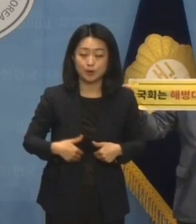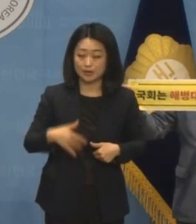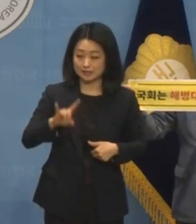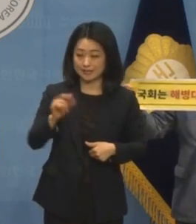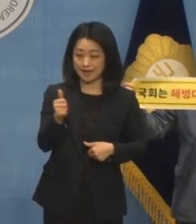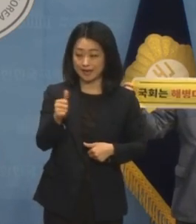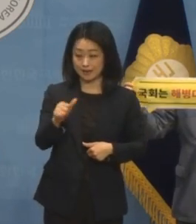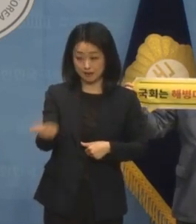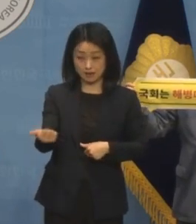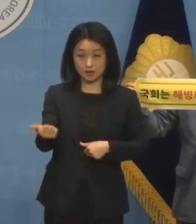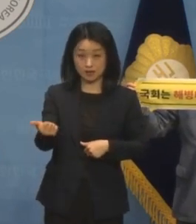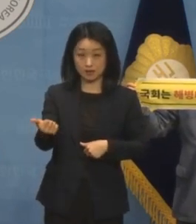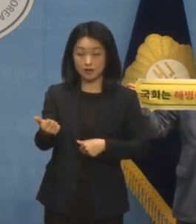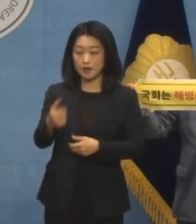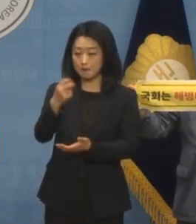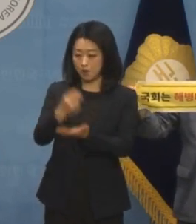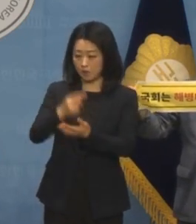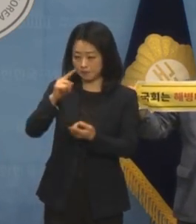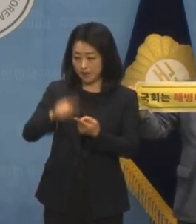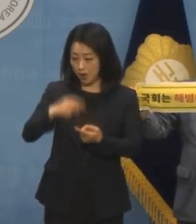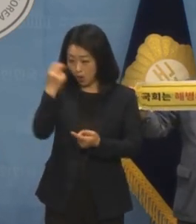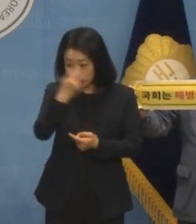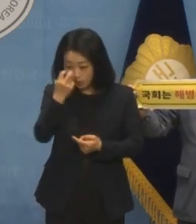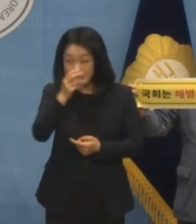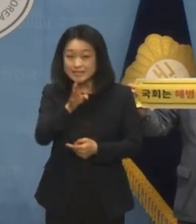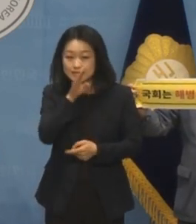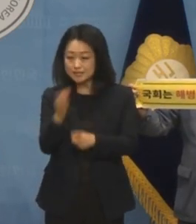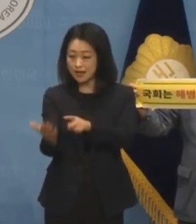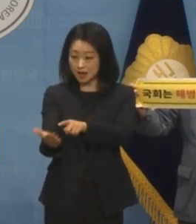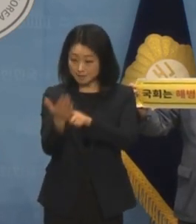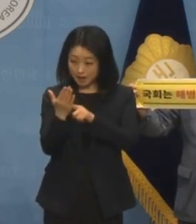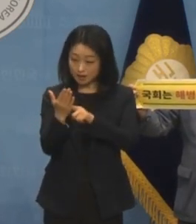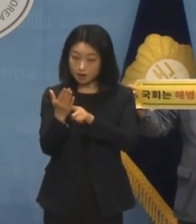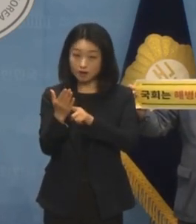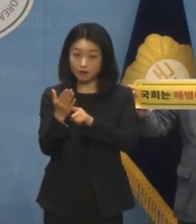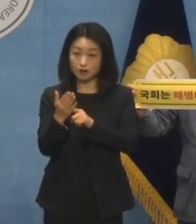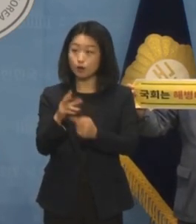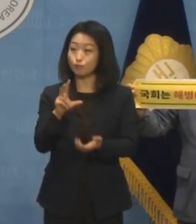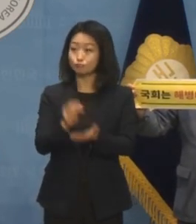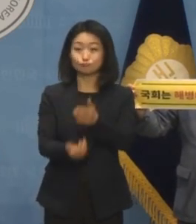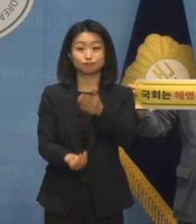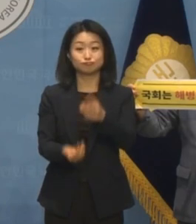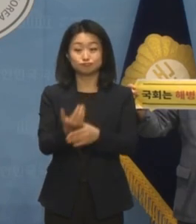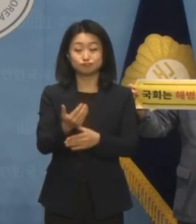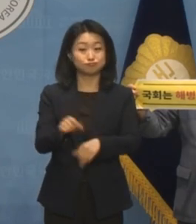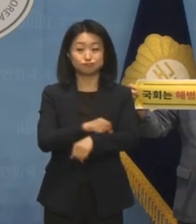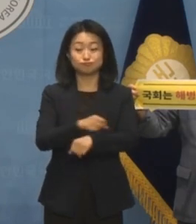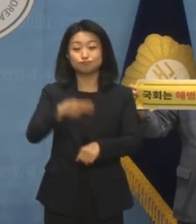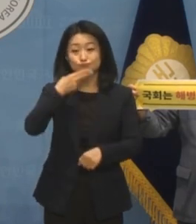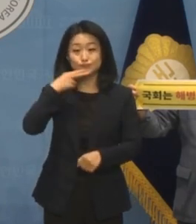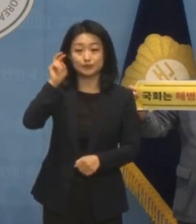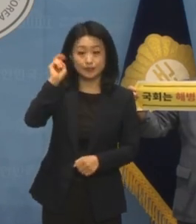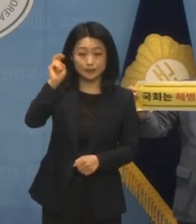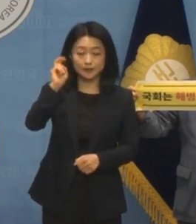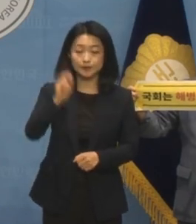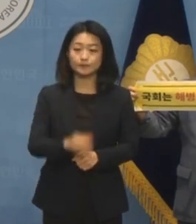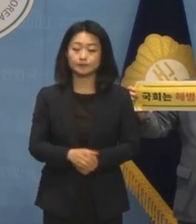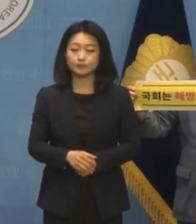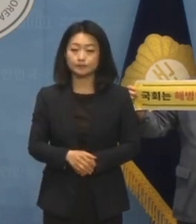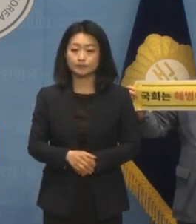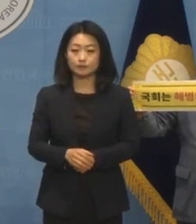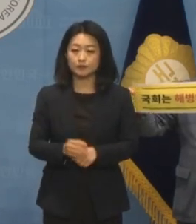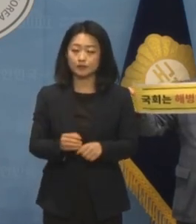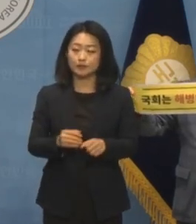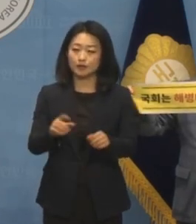사건을 법대로 조사하여 진실을 밝혀서 처리했다면 일어나지 않을 일들이었습니다. 무엇 때문에